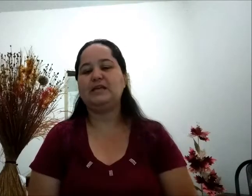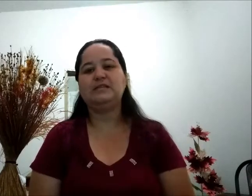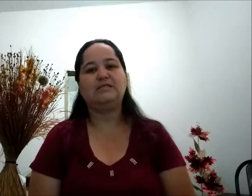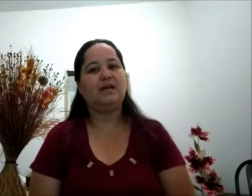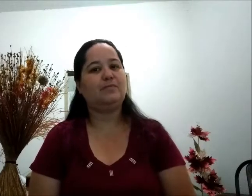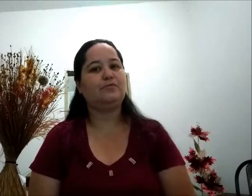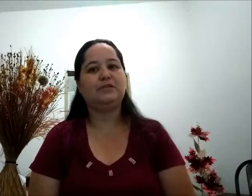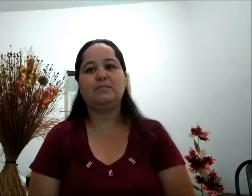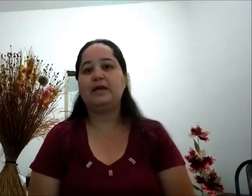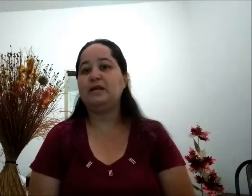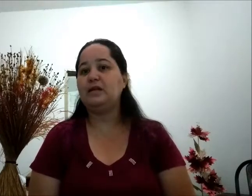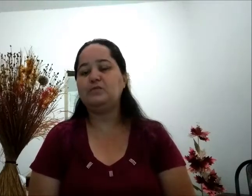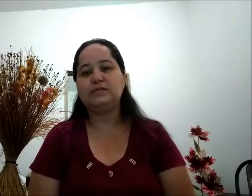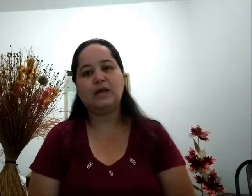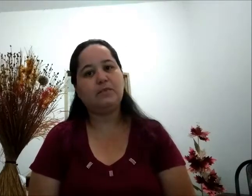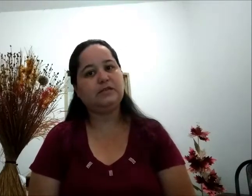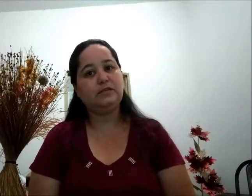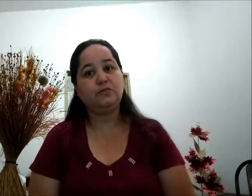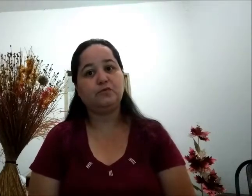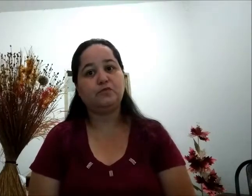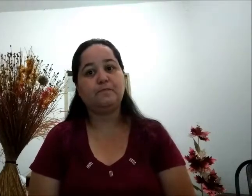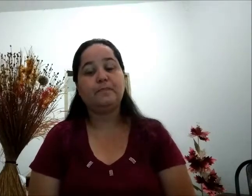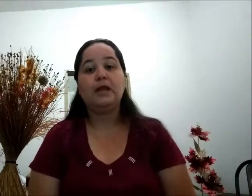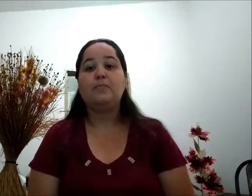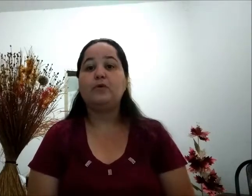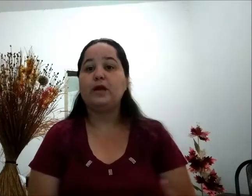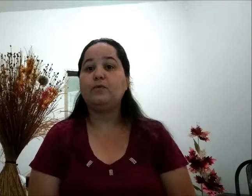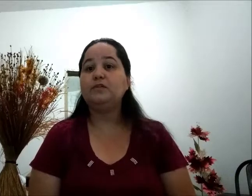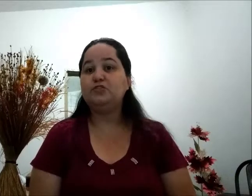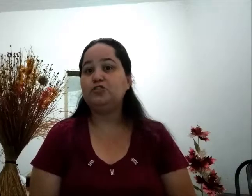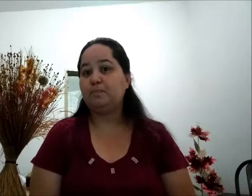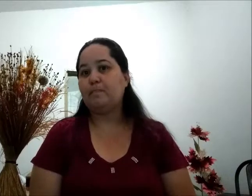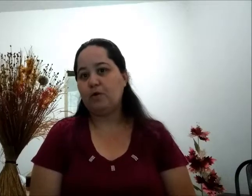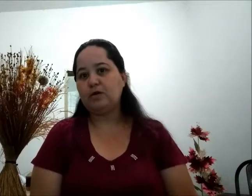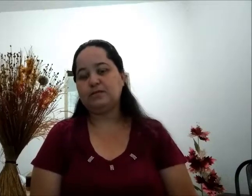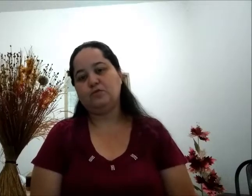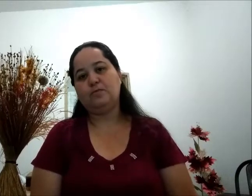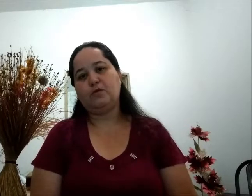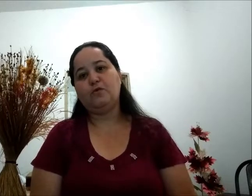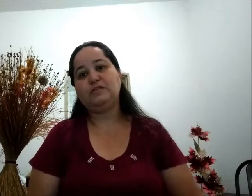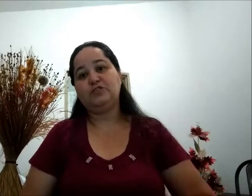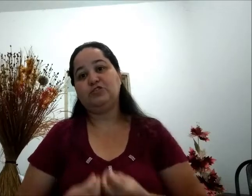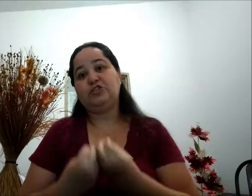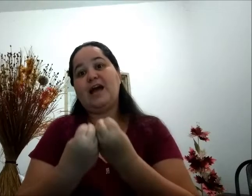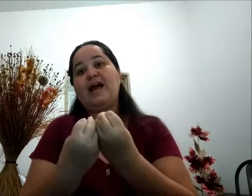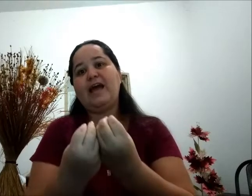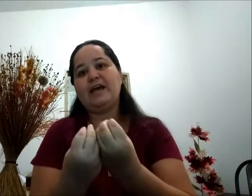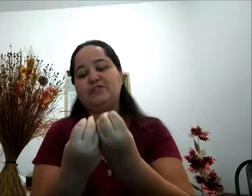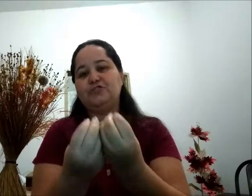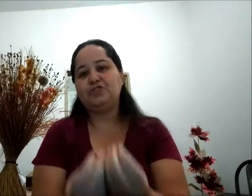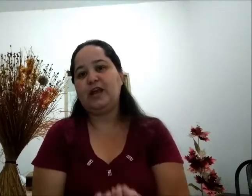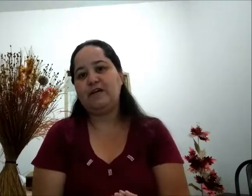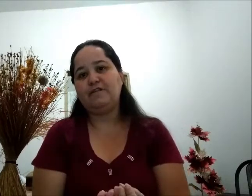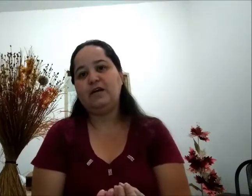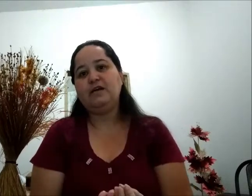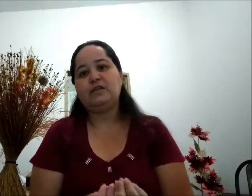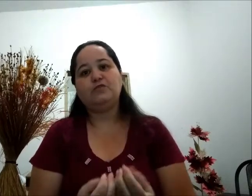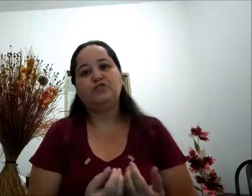Esse termo também não está mais em uso. Porque quando a gente porta alguma coisa, a gente carrega, a gente leva. Então, a gente